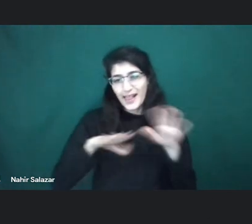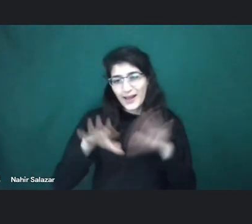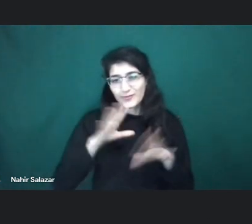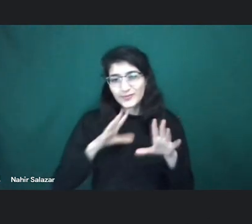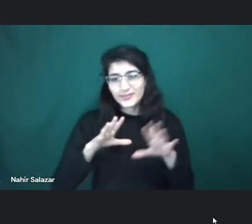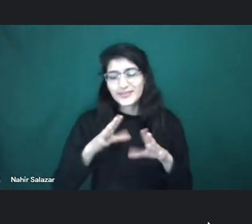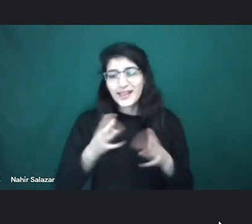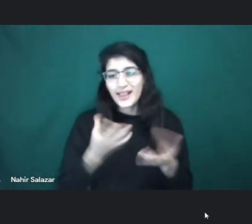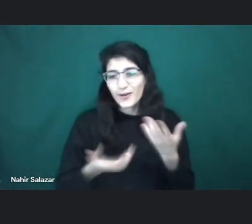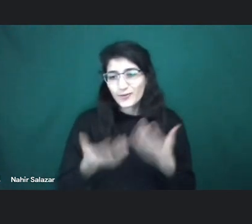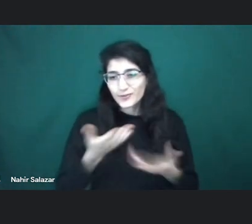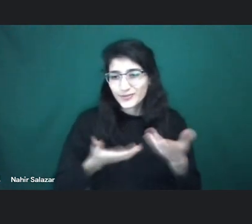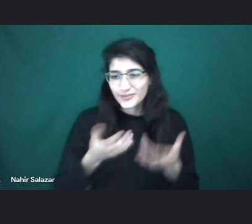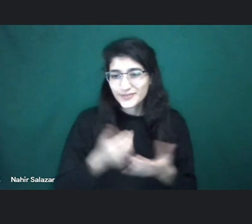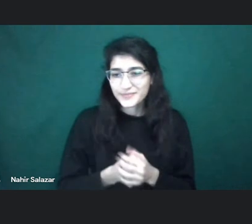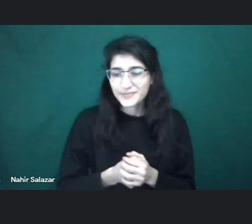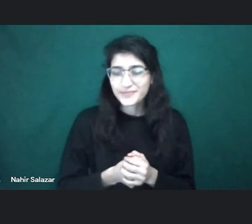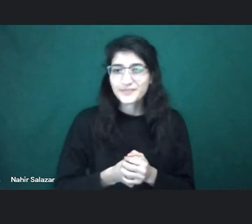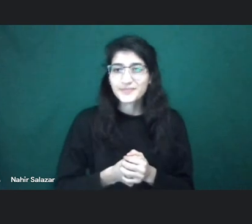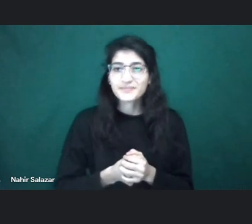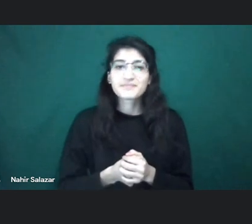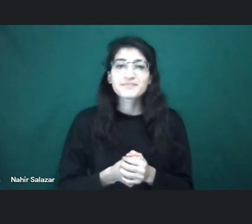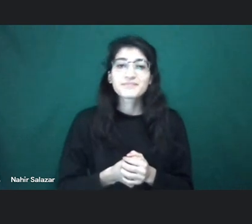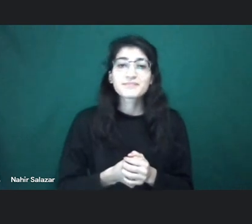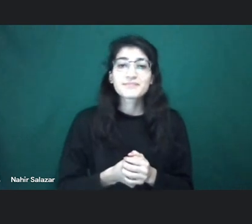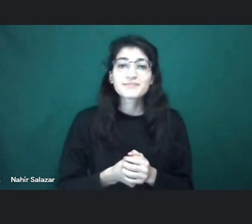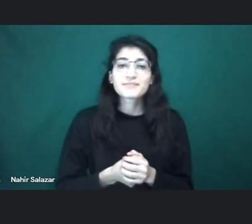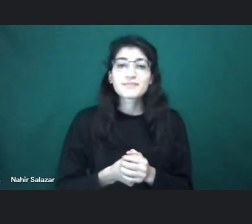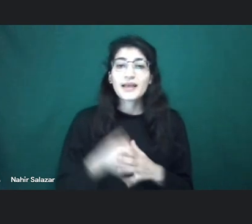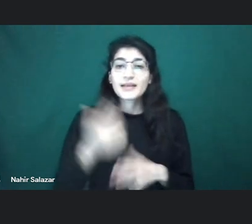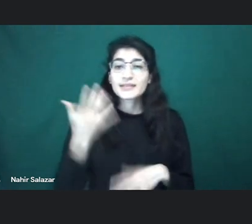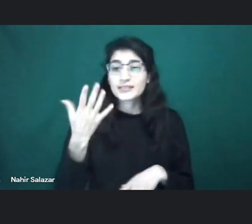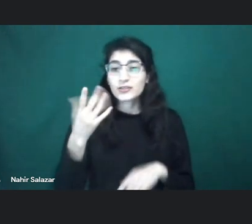Sí, en 5 minutos entonces corregimos, ¿sí?